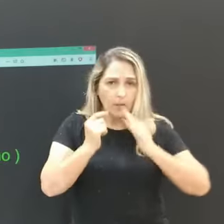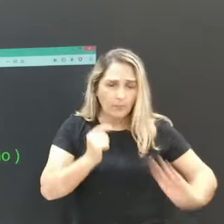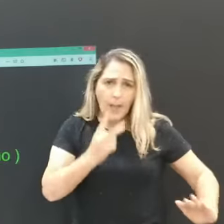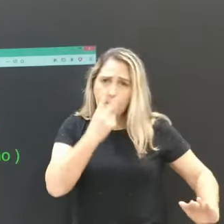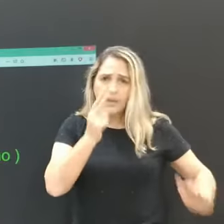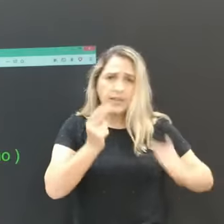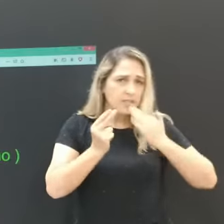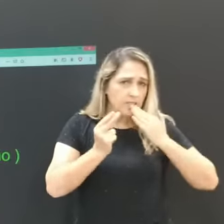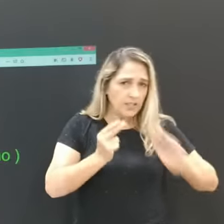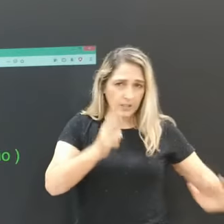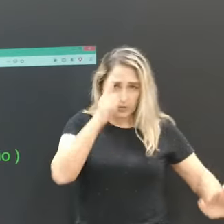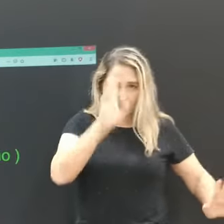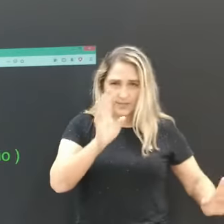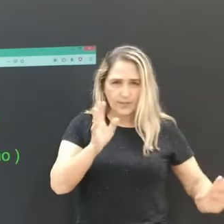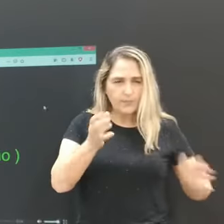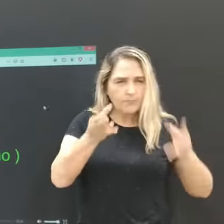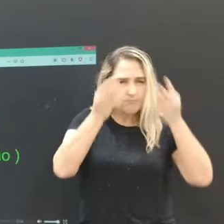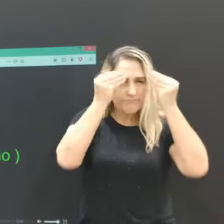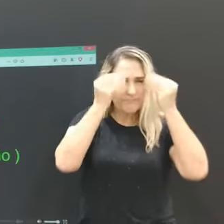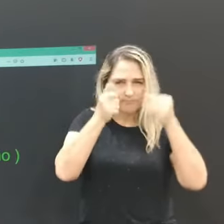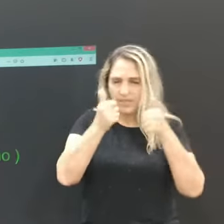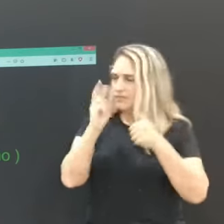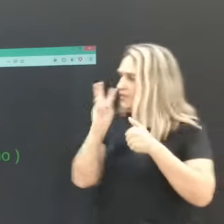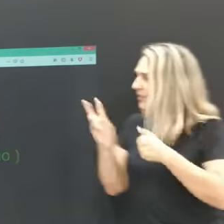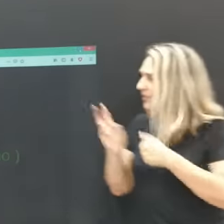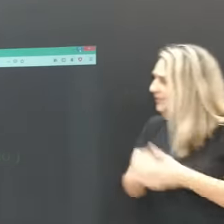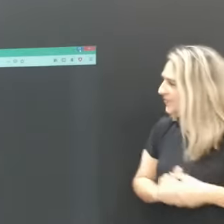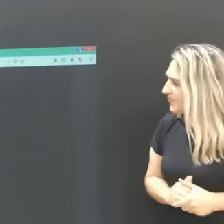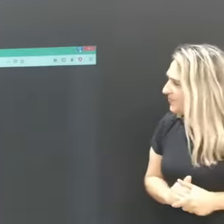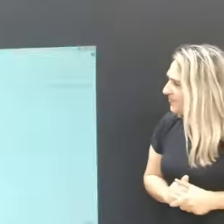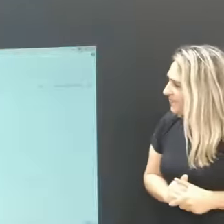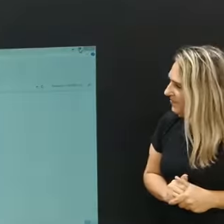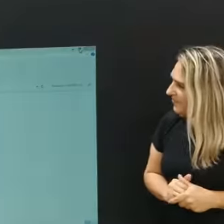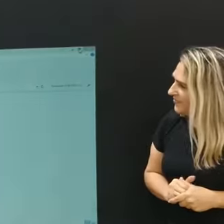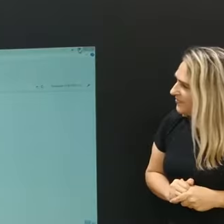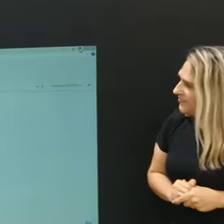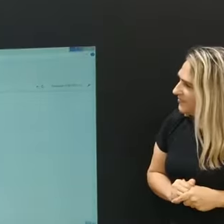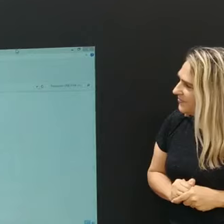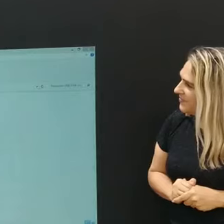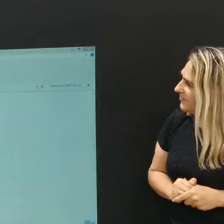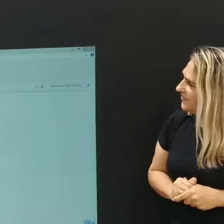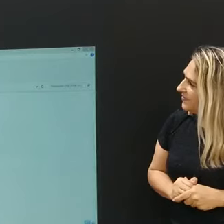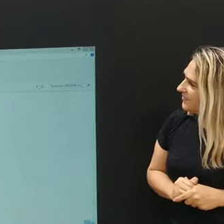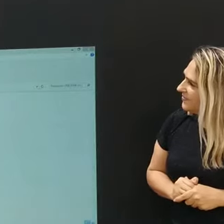Olha, vamos ver. O filme parece que é para criança, mas tem lições importantes para todos nós.